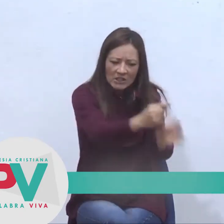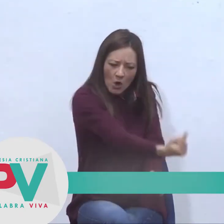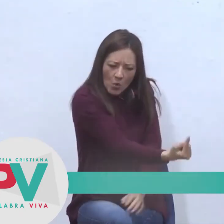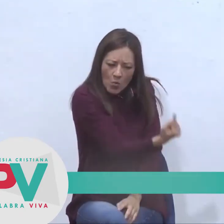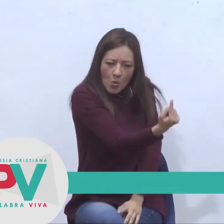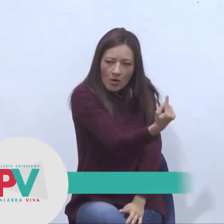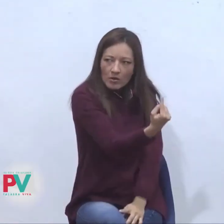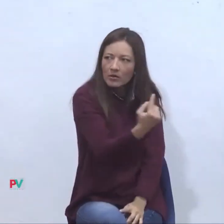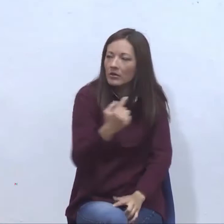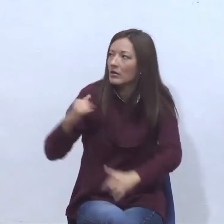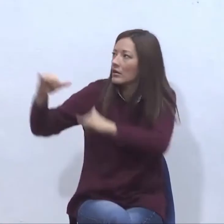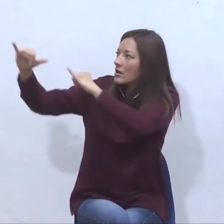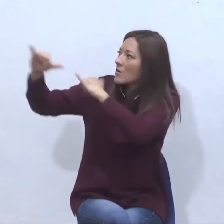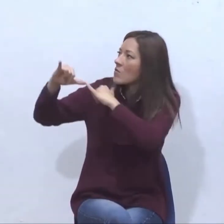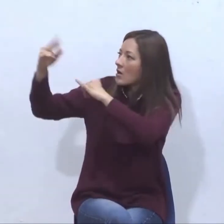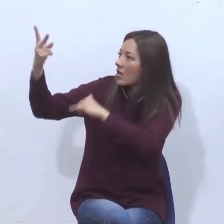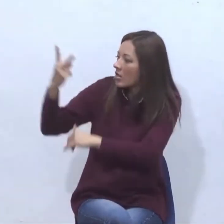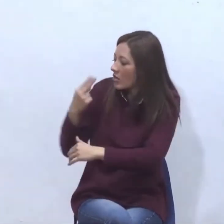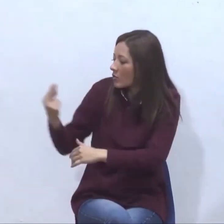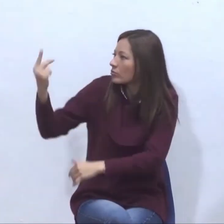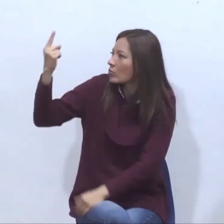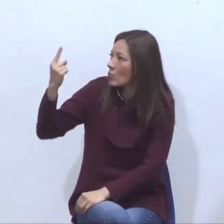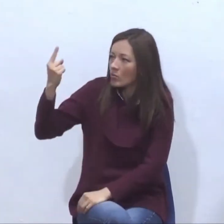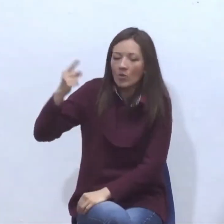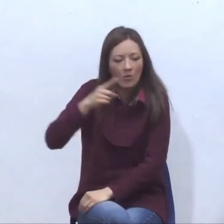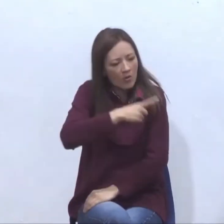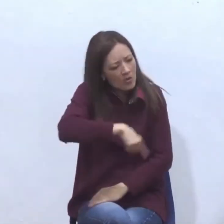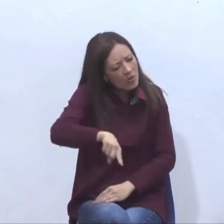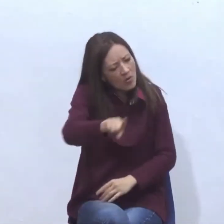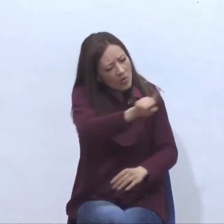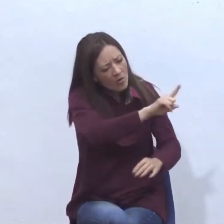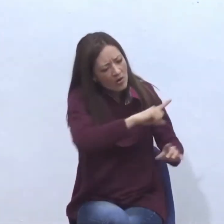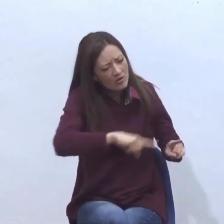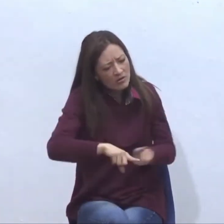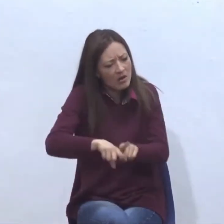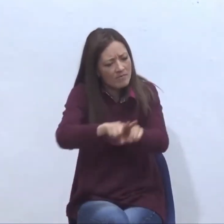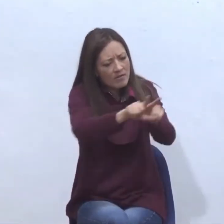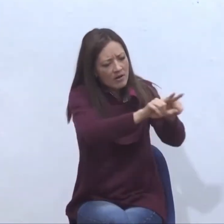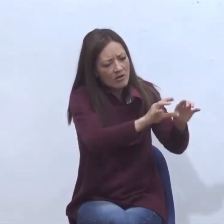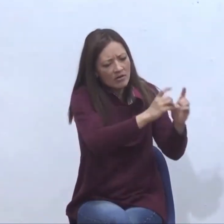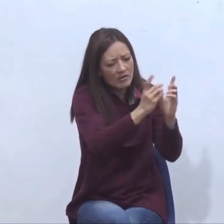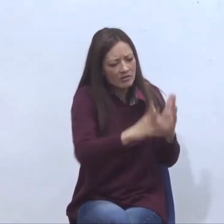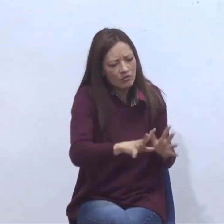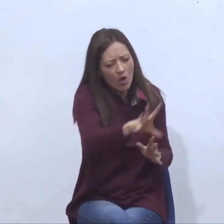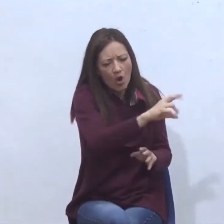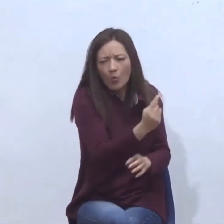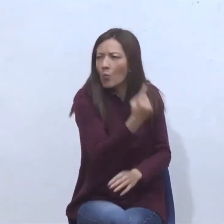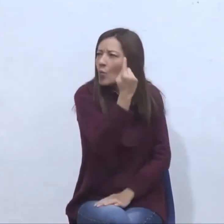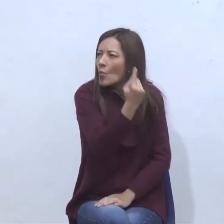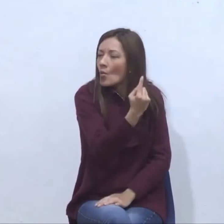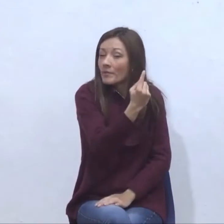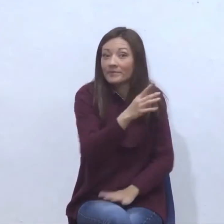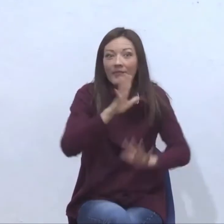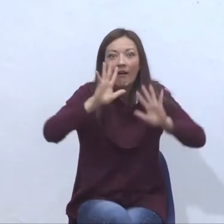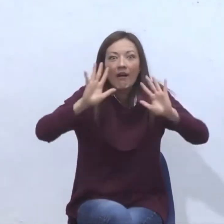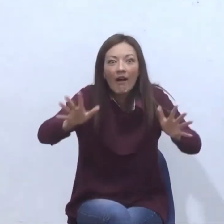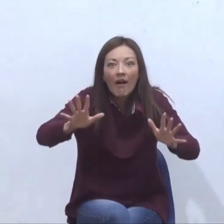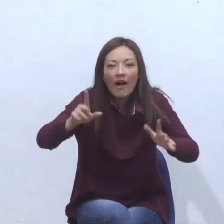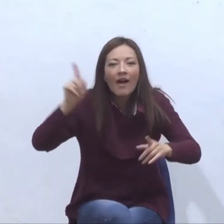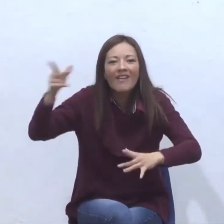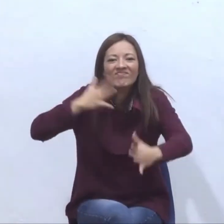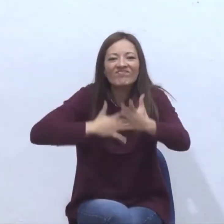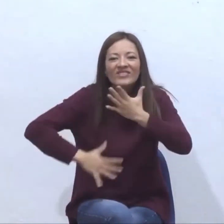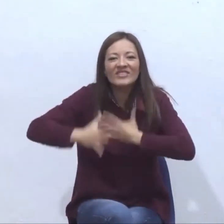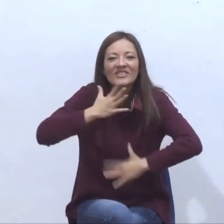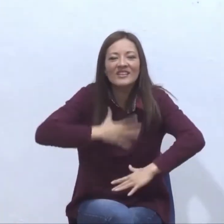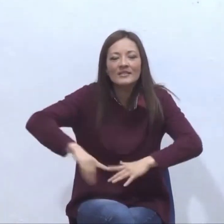como nosotros. ¿Cuál es el deseo de Dios? Si Él nos dio su nombre y celebramos su cena en su